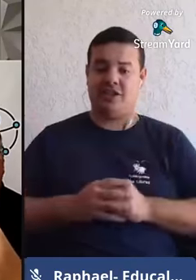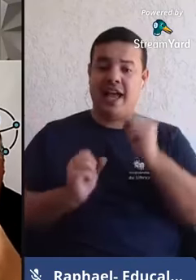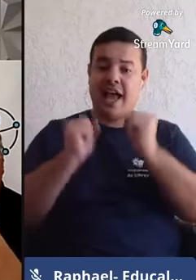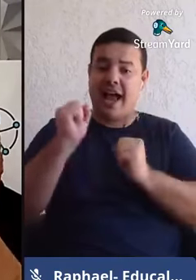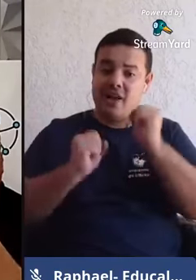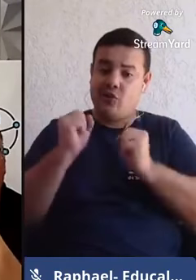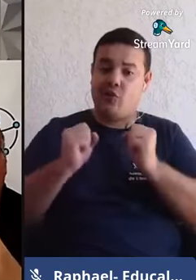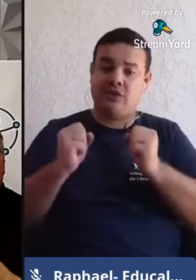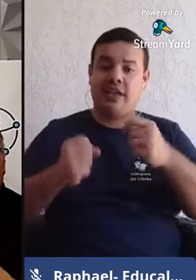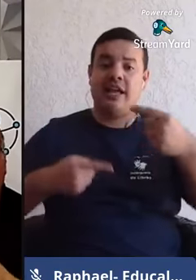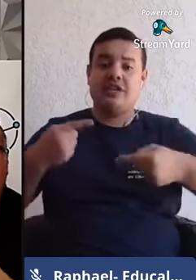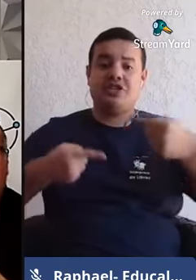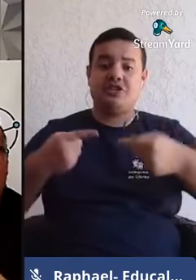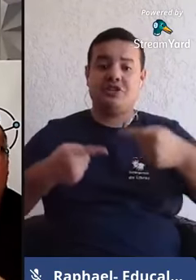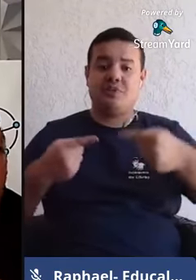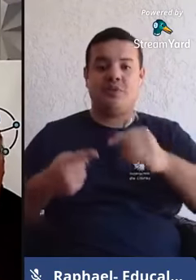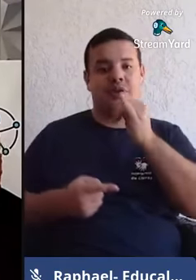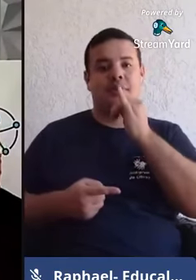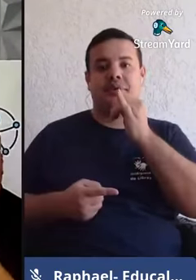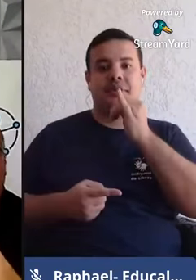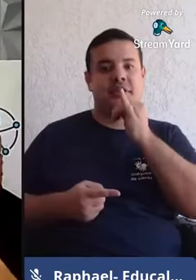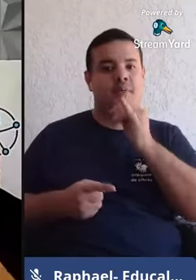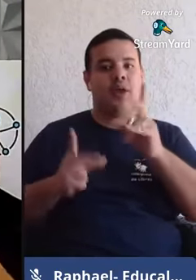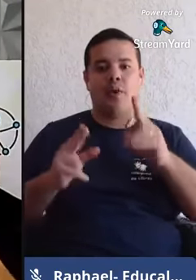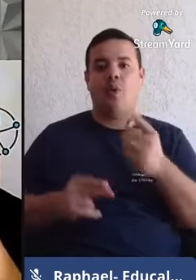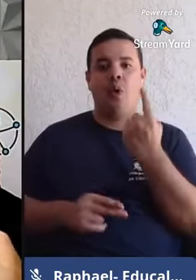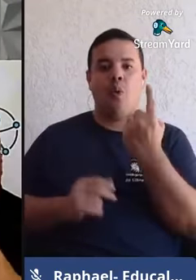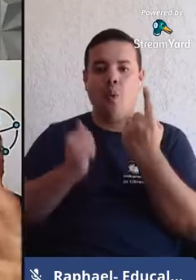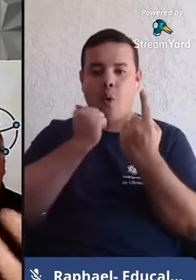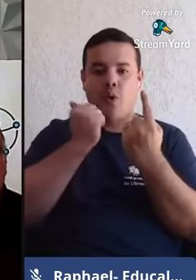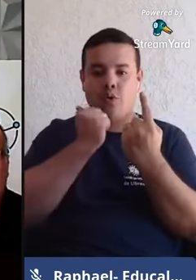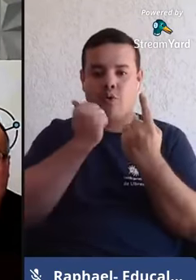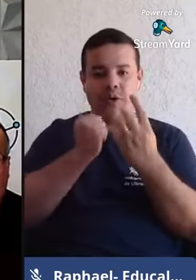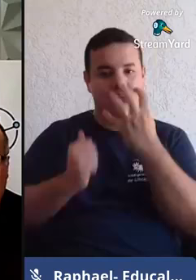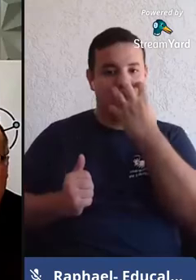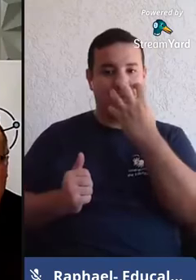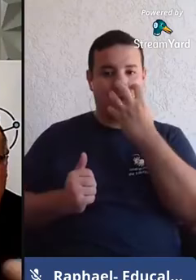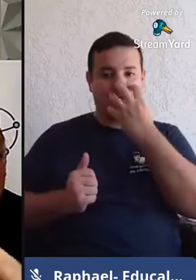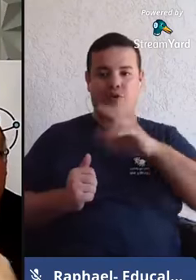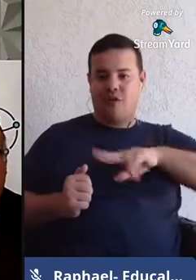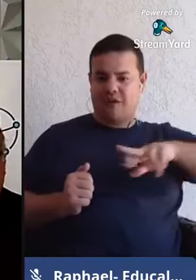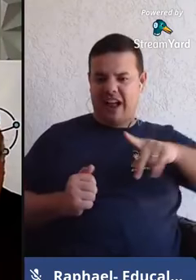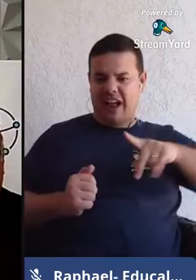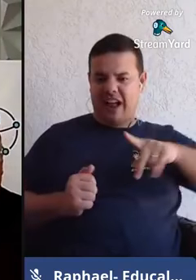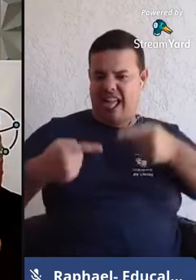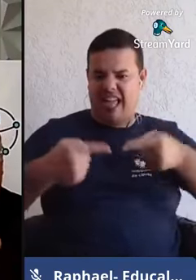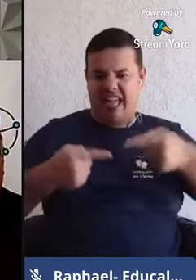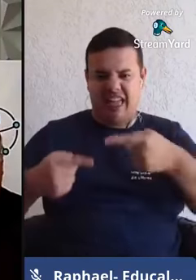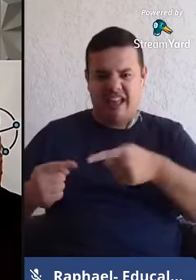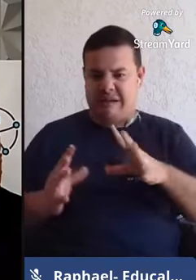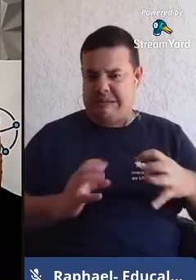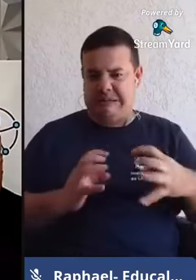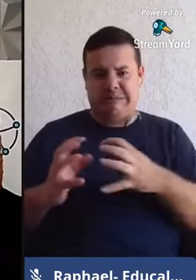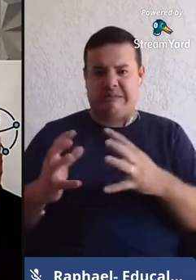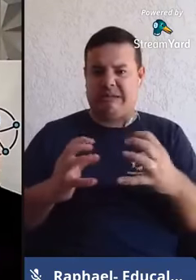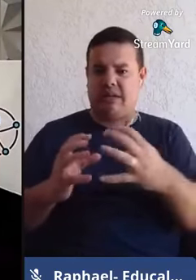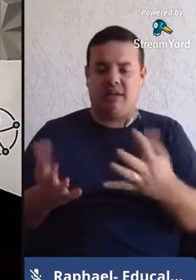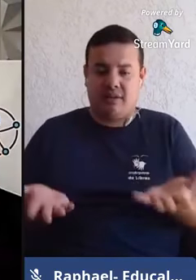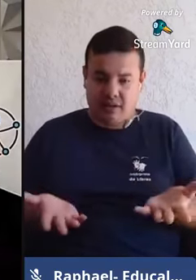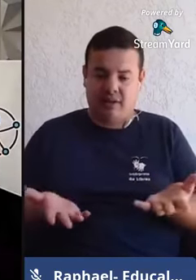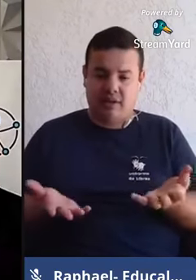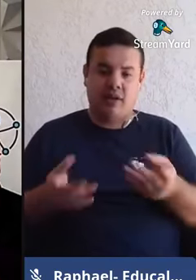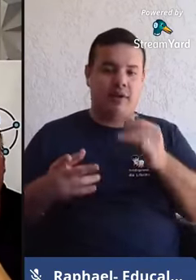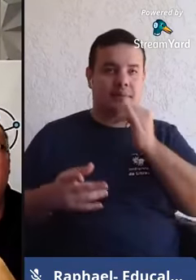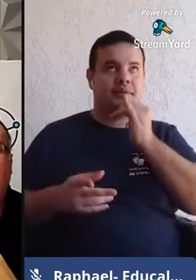exemplo, vários cães disputando o mesmo osso. Quem chegar primeiro, come. Então, a concorrência é muito grande, né? Porque você vai fazer a venda de uma cadeira,